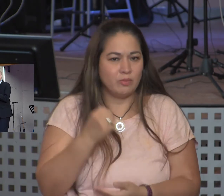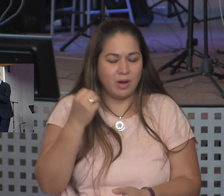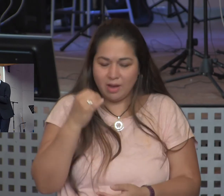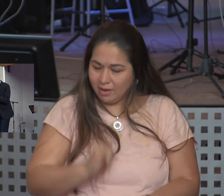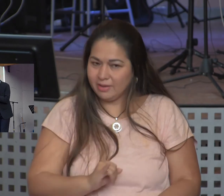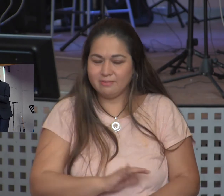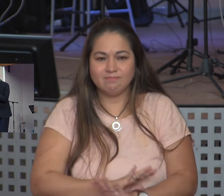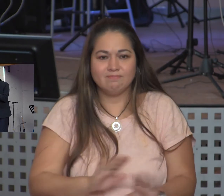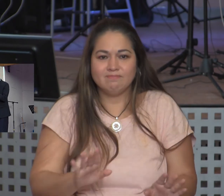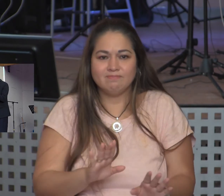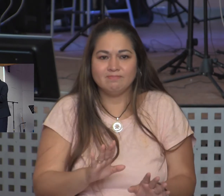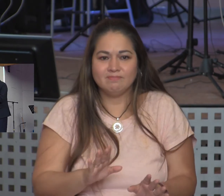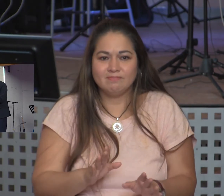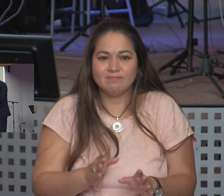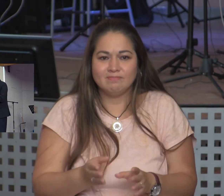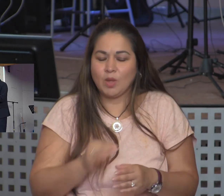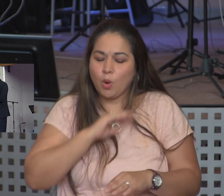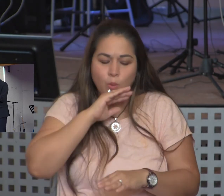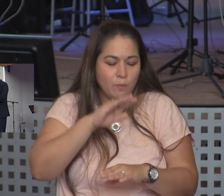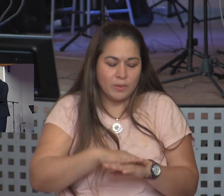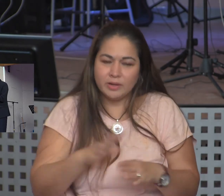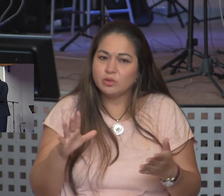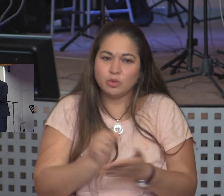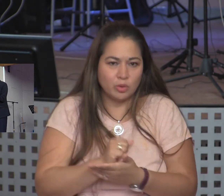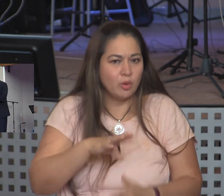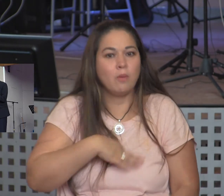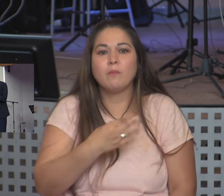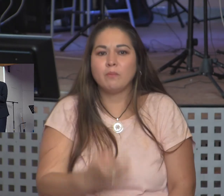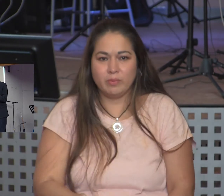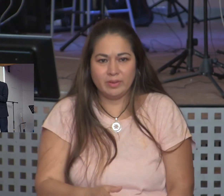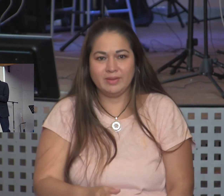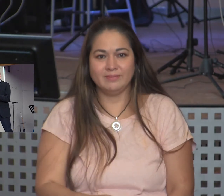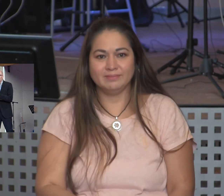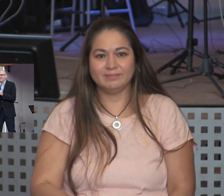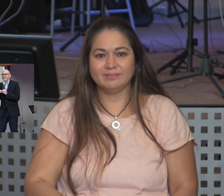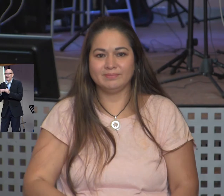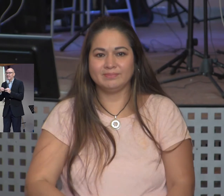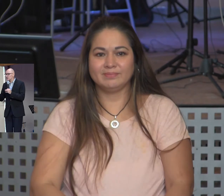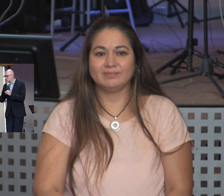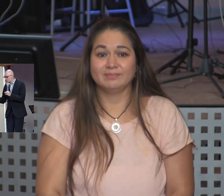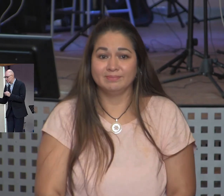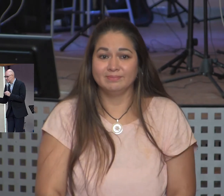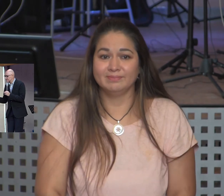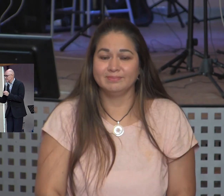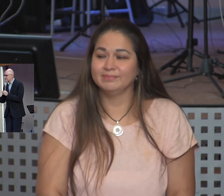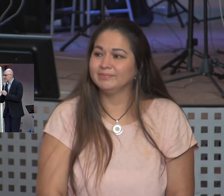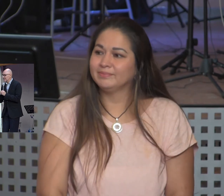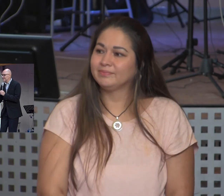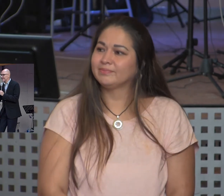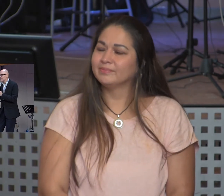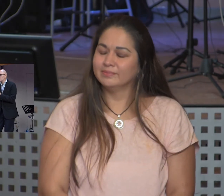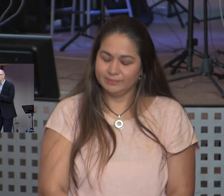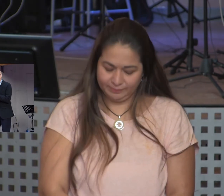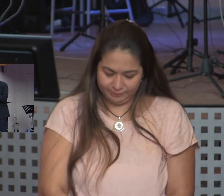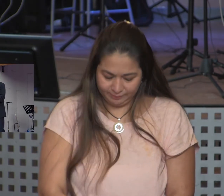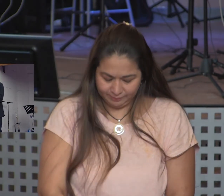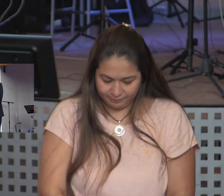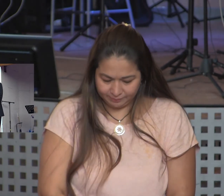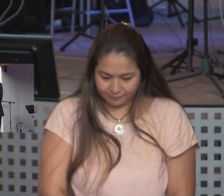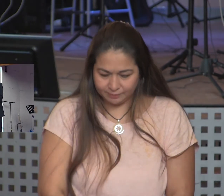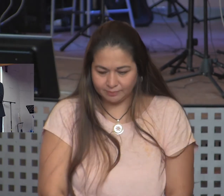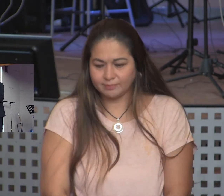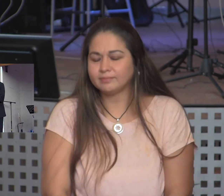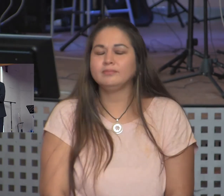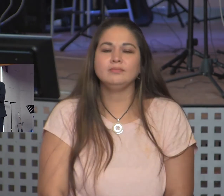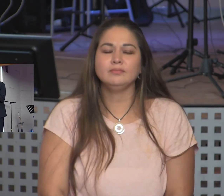Por eso es que entre paréntesis viene lo misterioso de Jesucristo